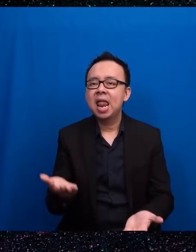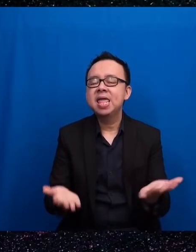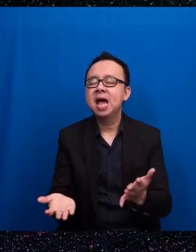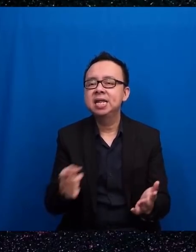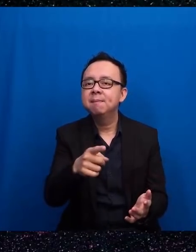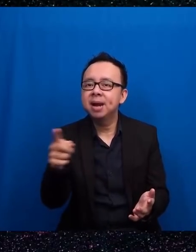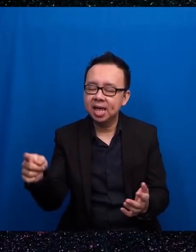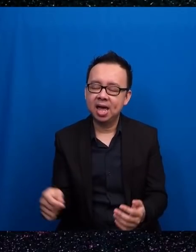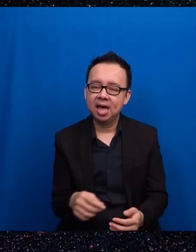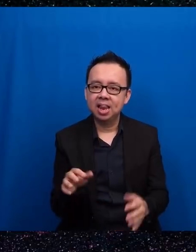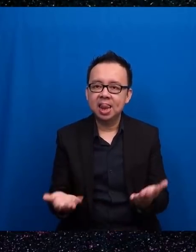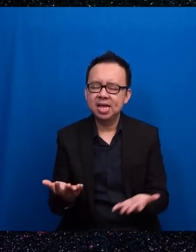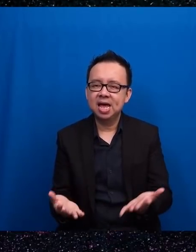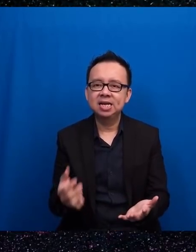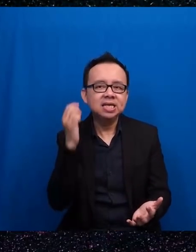gak semaksimal dulu.